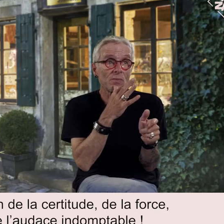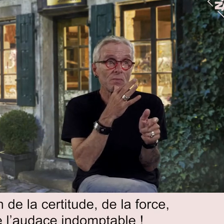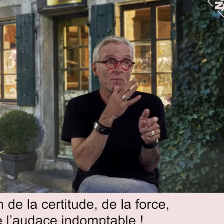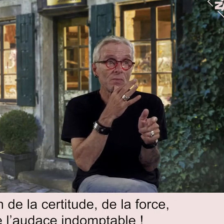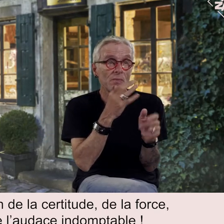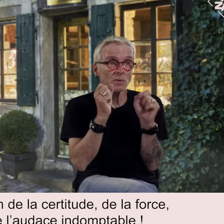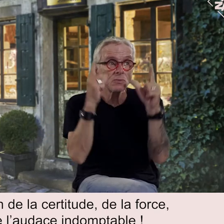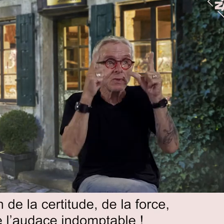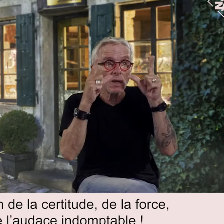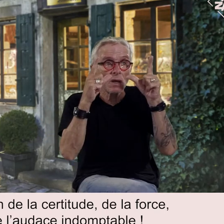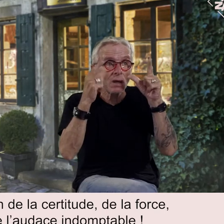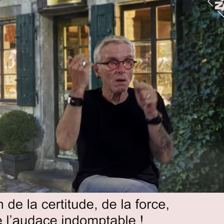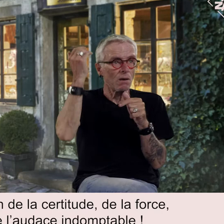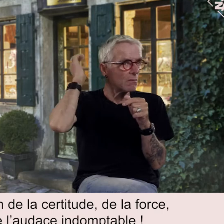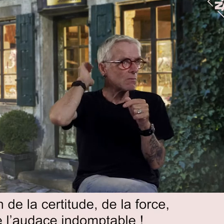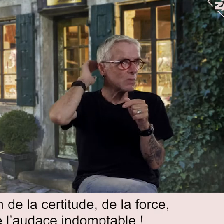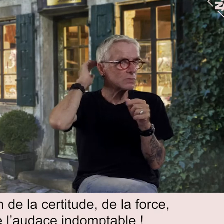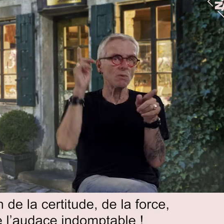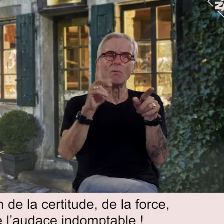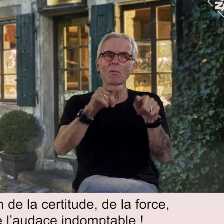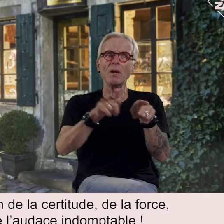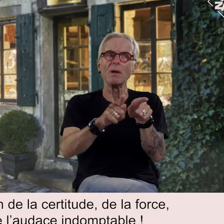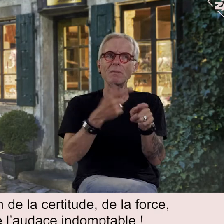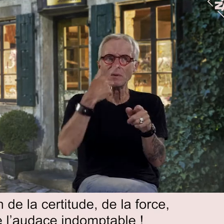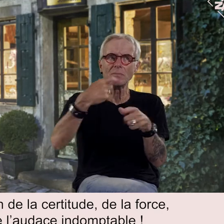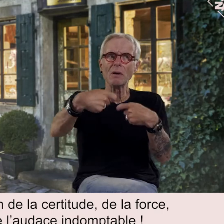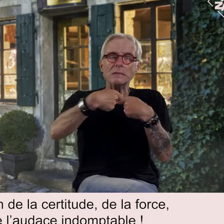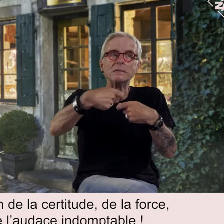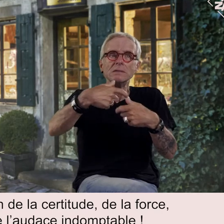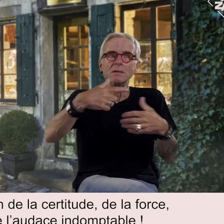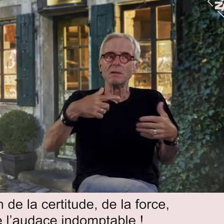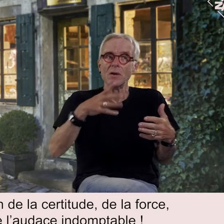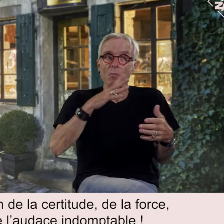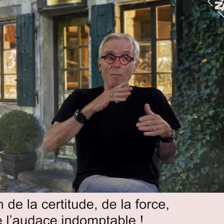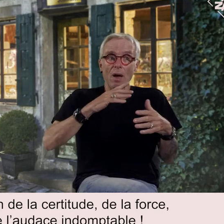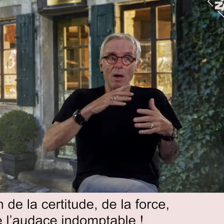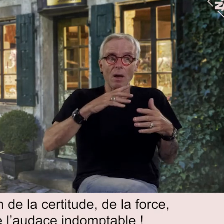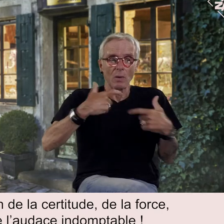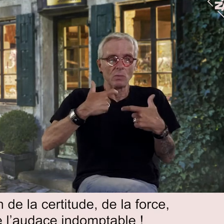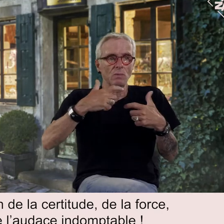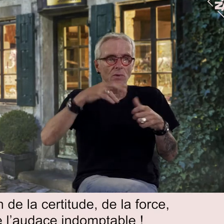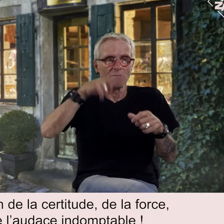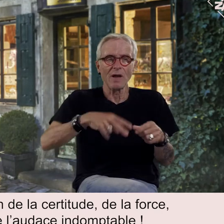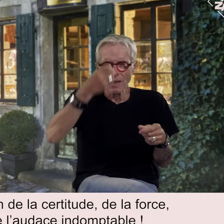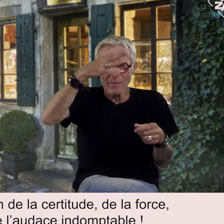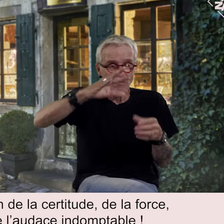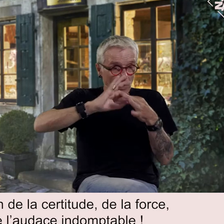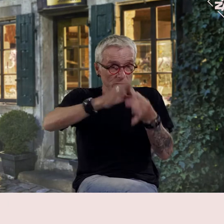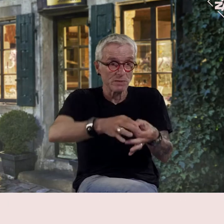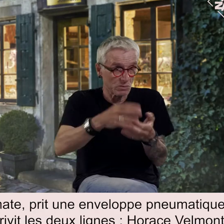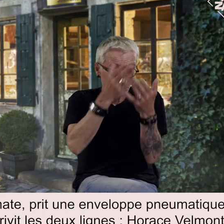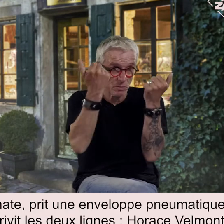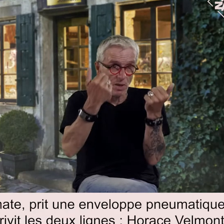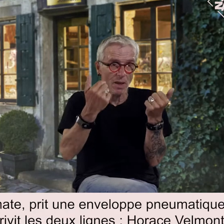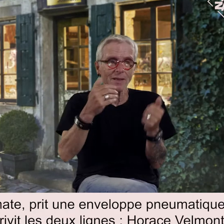Brusquement, inconsciemment, sous la poussée d'une décision irrésistible et dont elle se refusait à prévoir les conséquences,